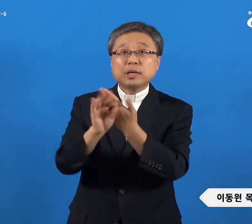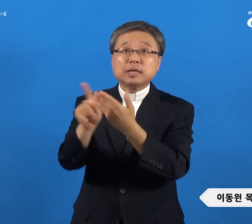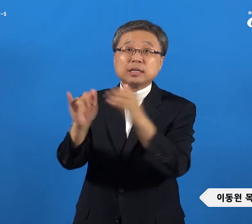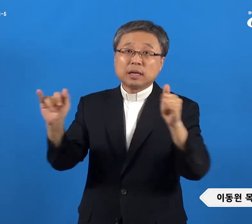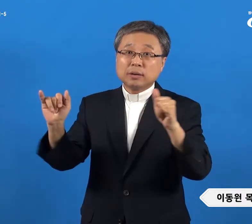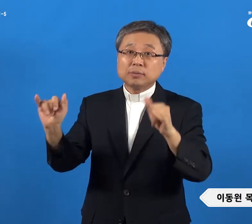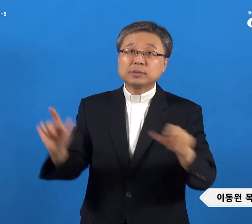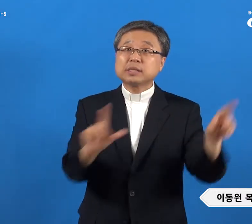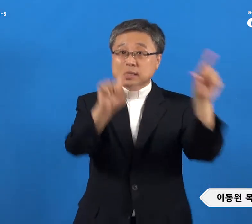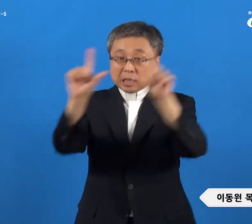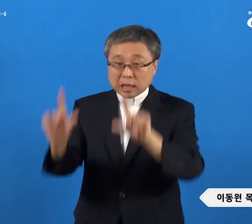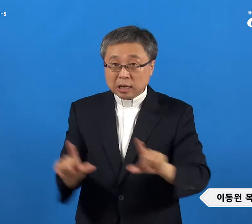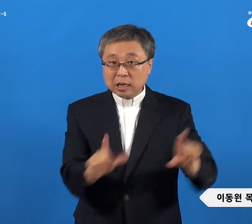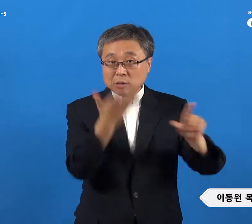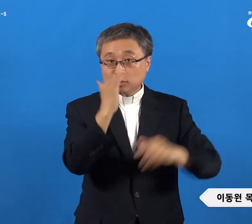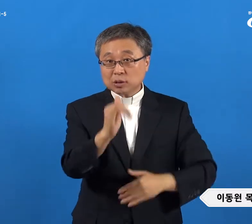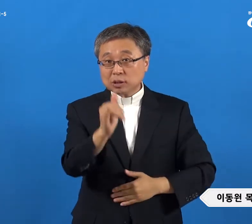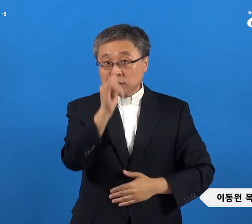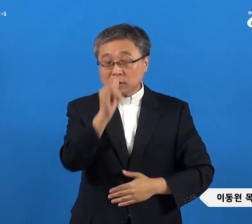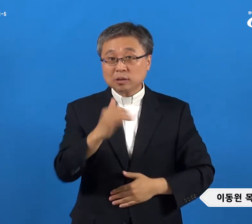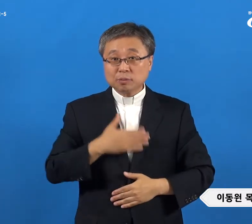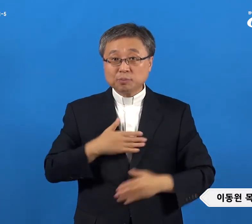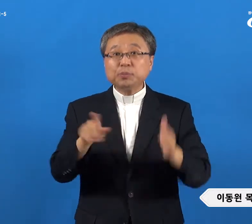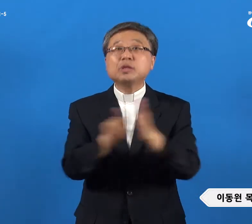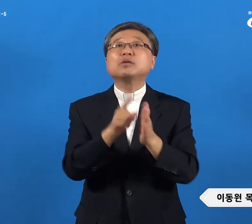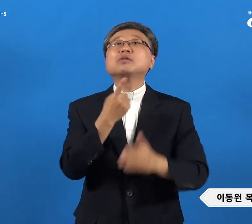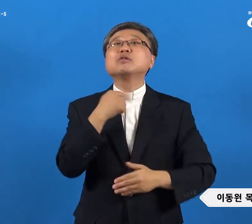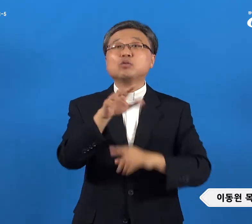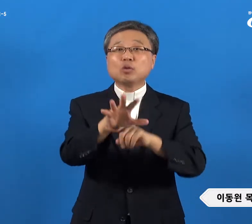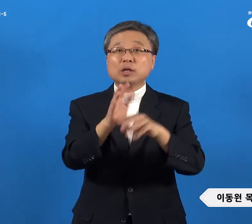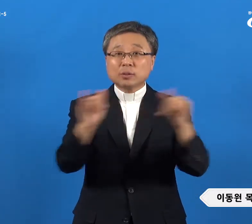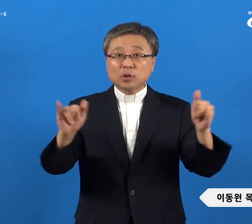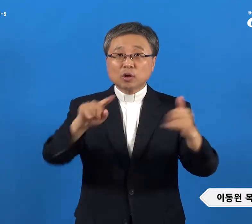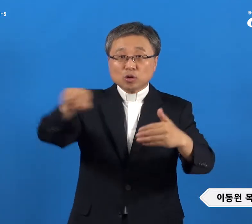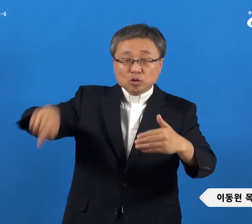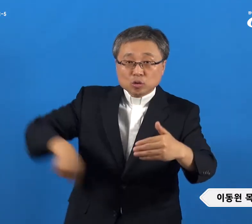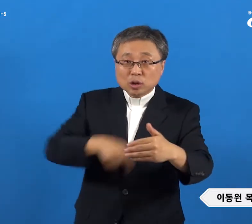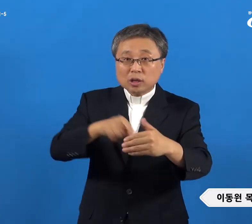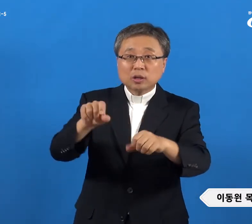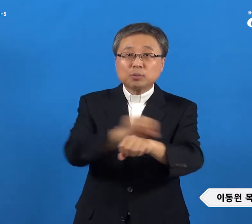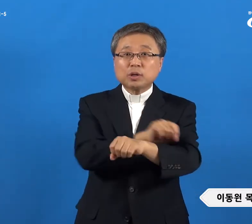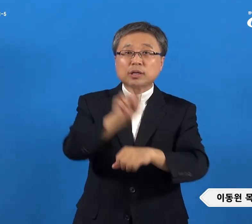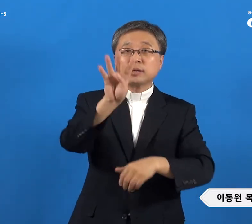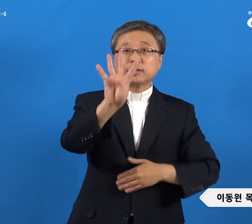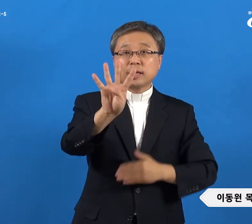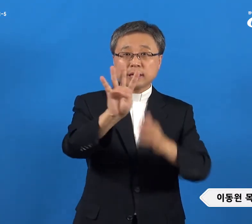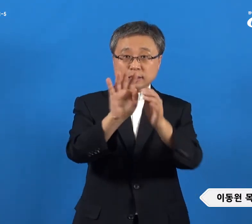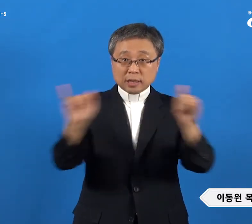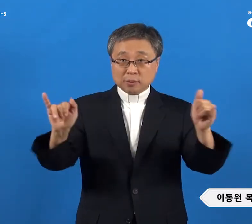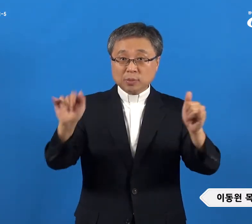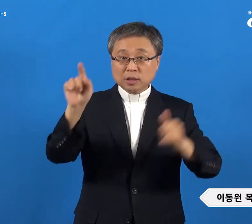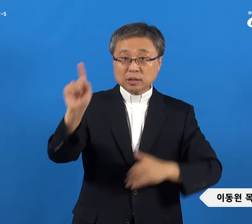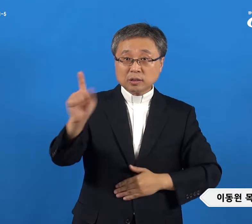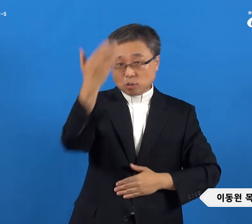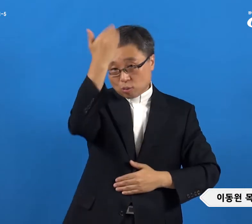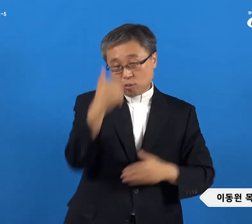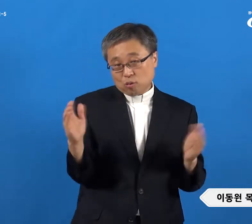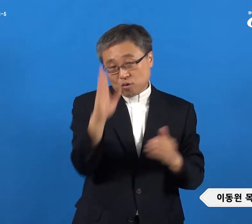살 수 있어 라고 믿었던 동네 사람들, 그 중에 특별히 4사람, 그를 데리고 이